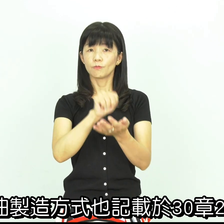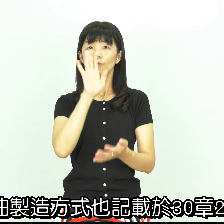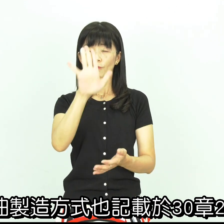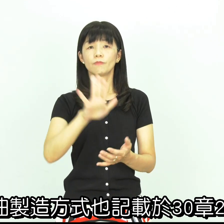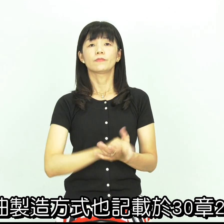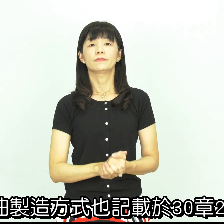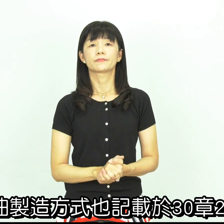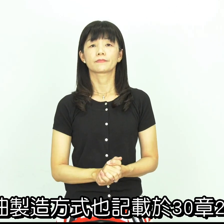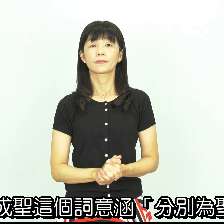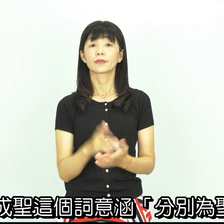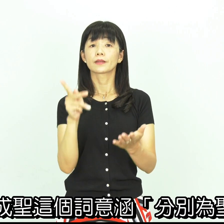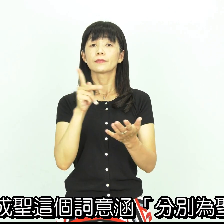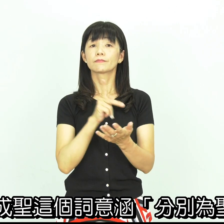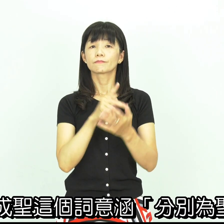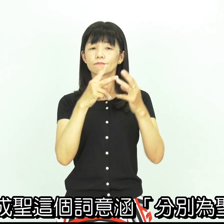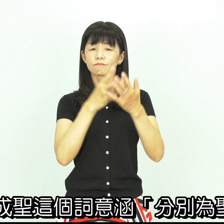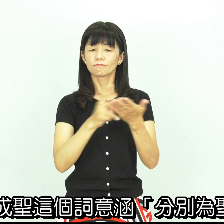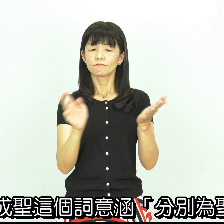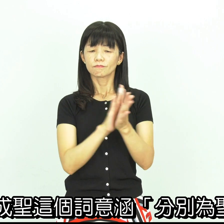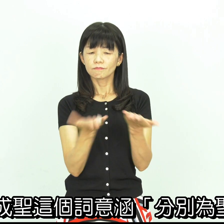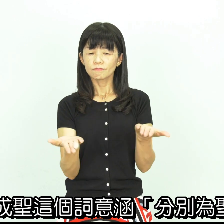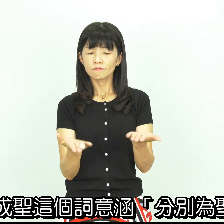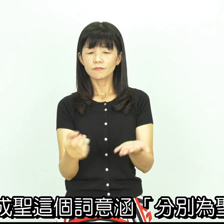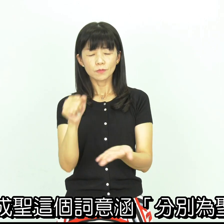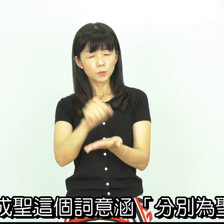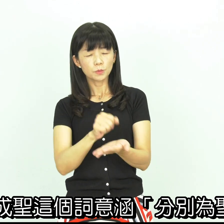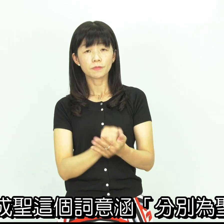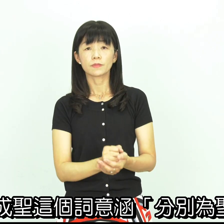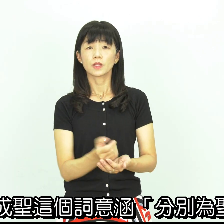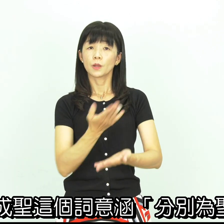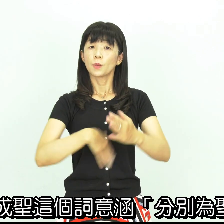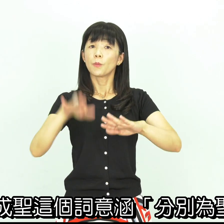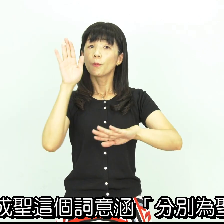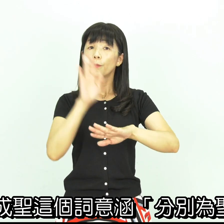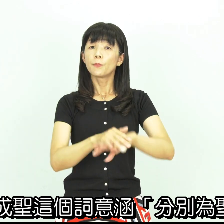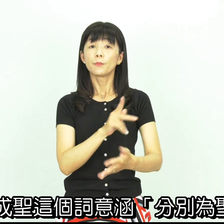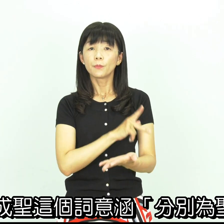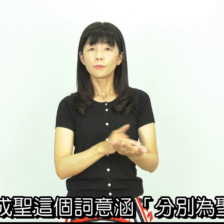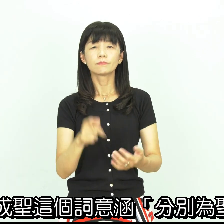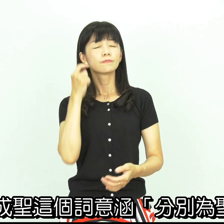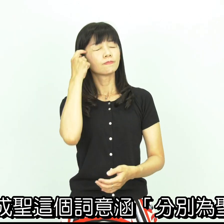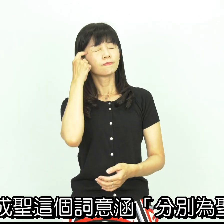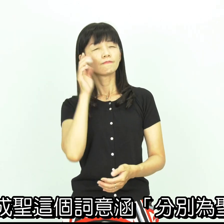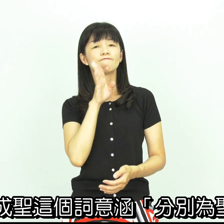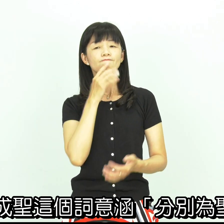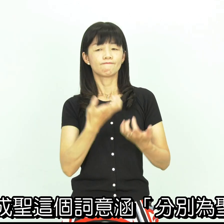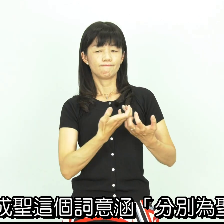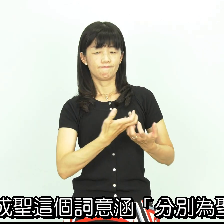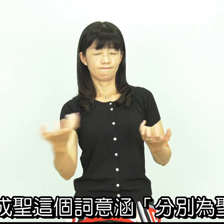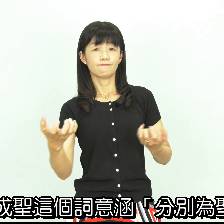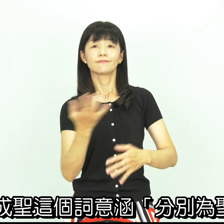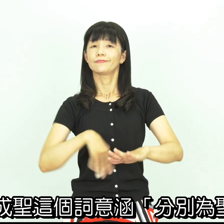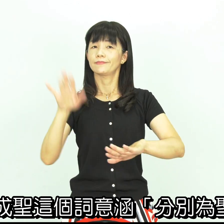30章22到25节。圣经中记载成圣这个词，意涵分别为圣的话